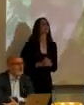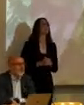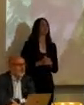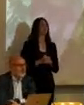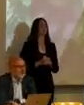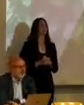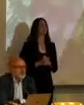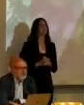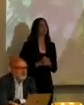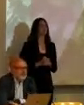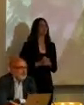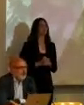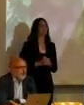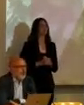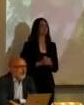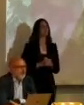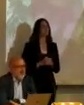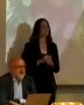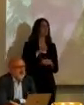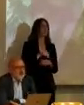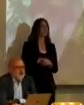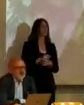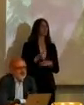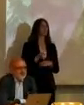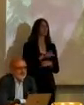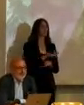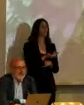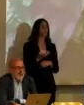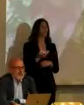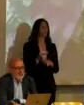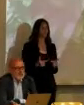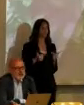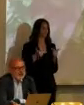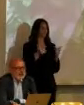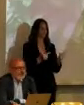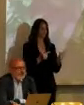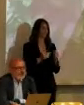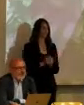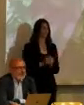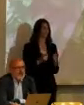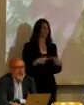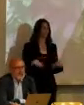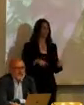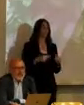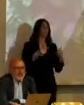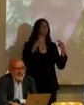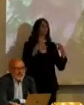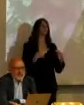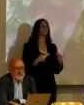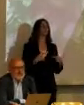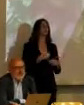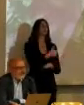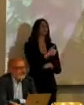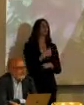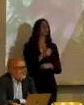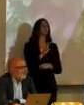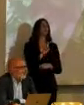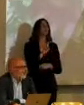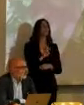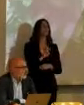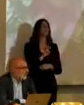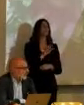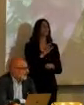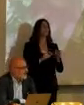piccolo indicatore numerico. Siamo 120 docenti, quindi sono